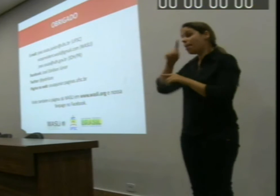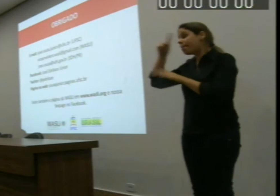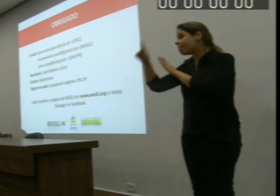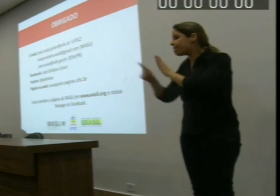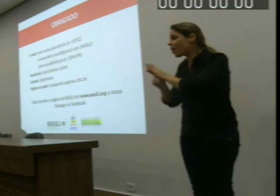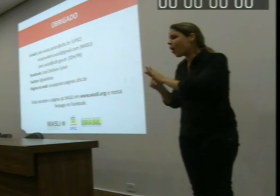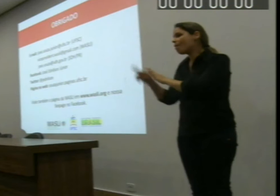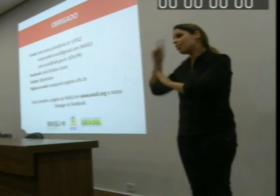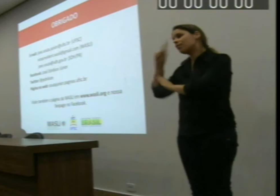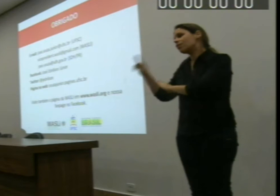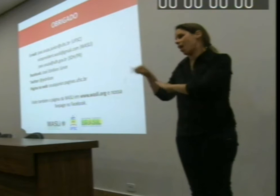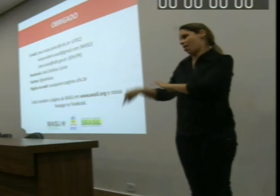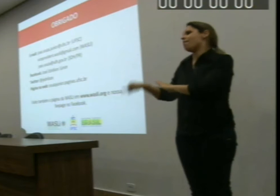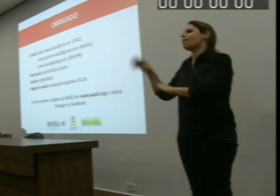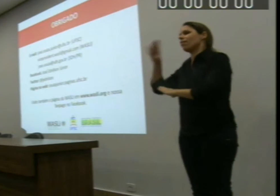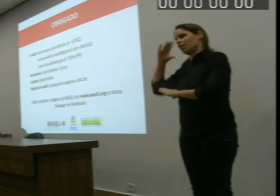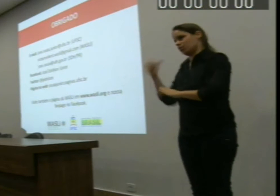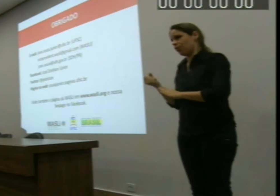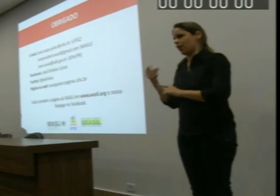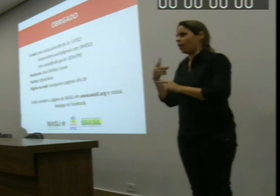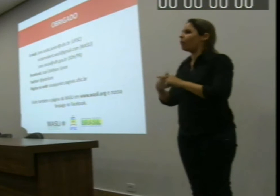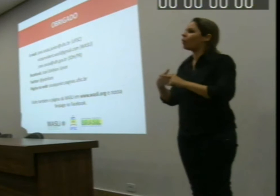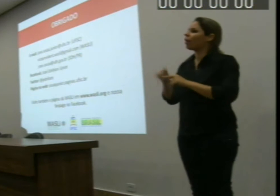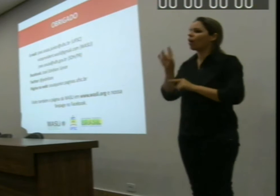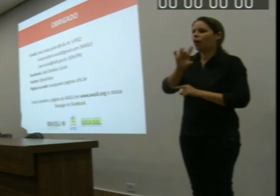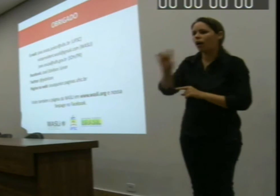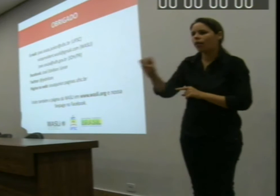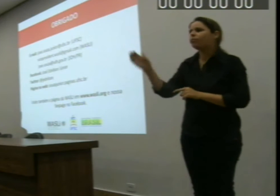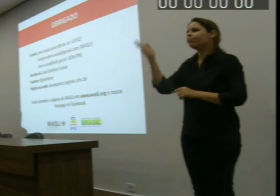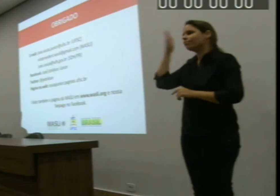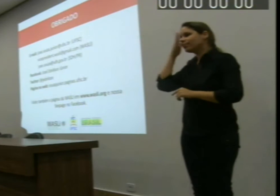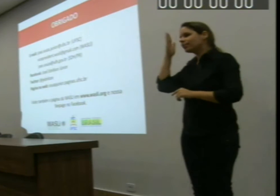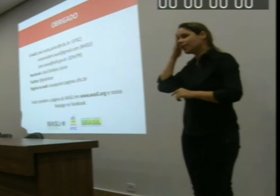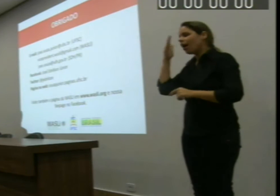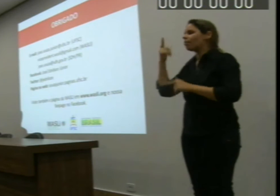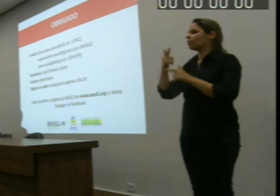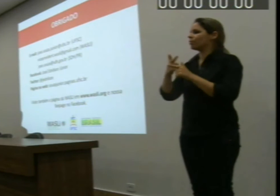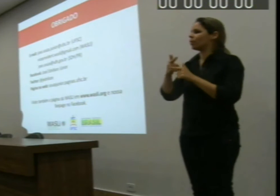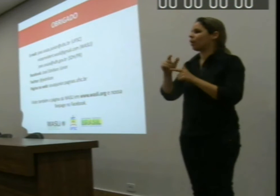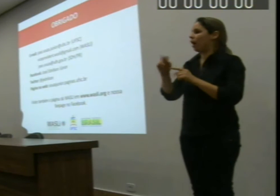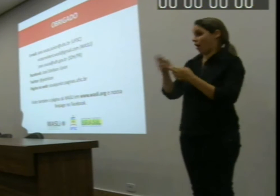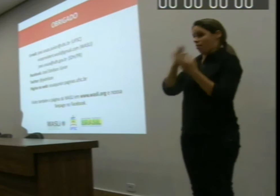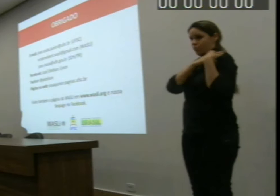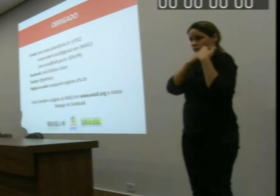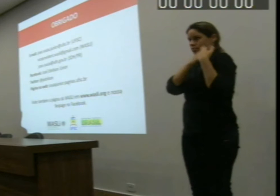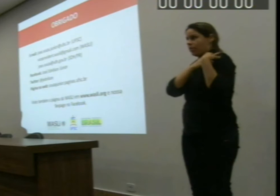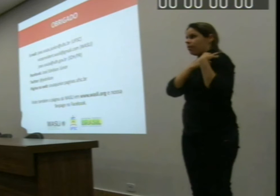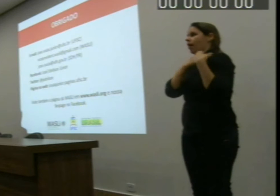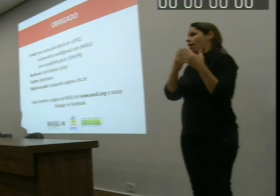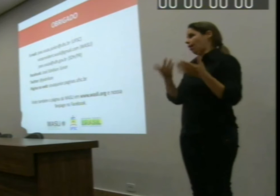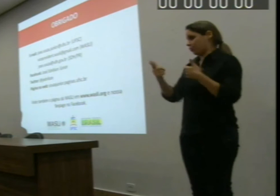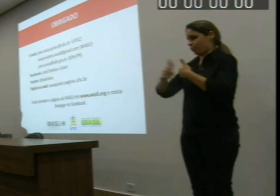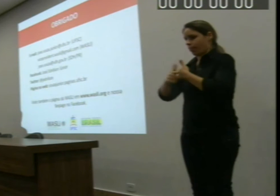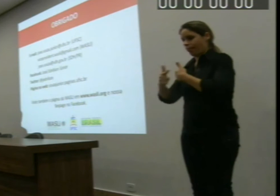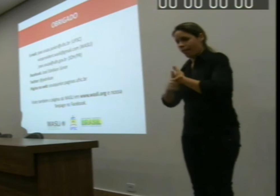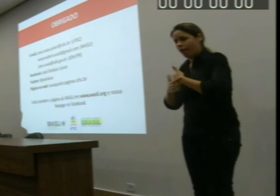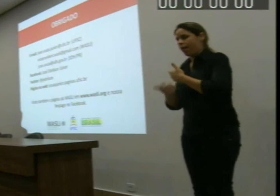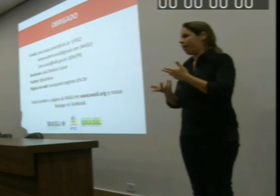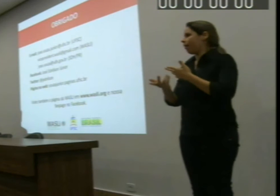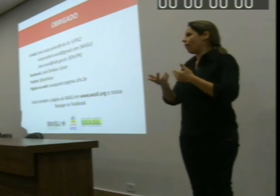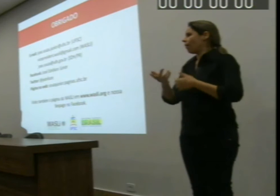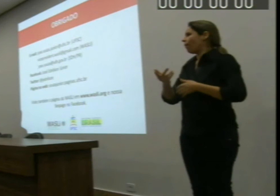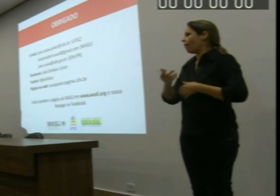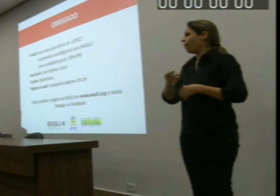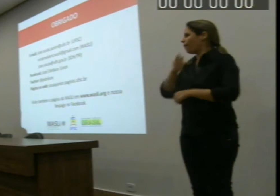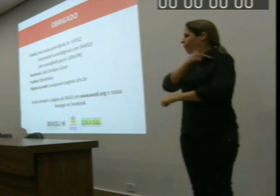administrativo você tem o seu papel e pedagógico concordo eh você tem o seu papel a sua tarefa como Servidor Público como agente